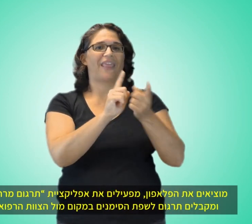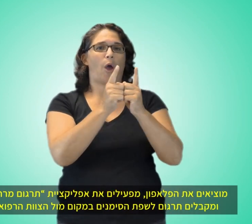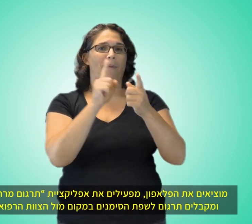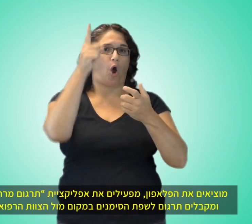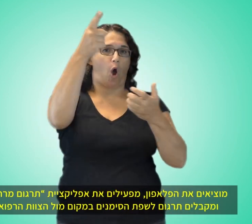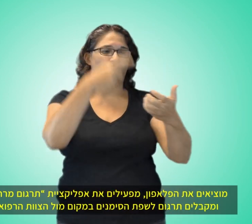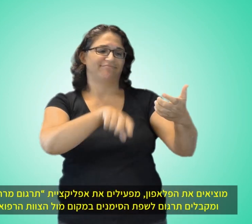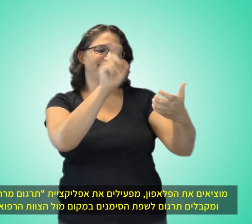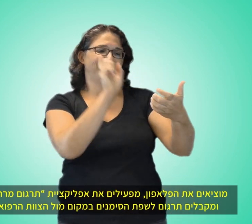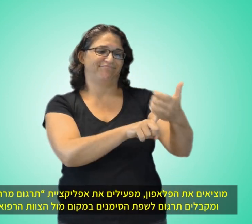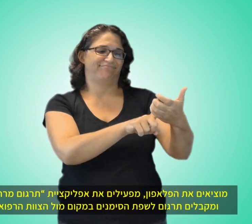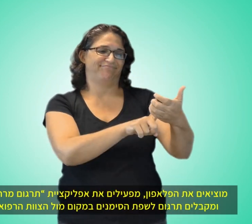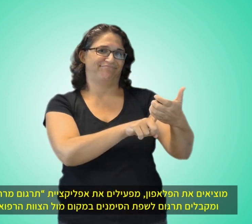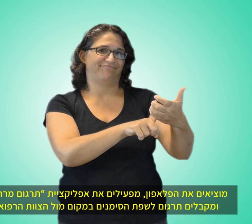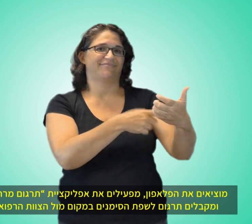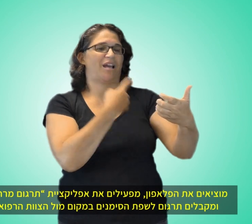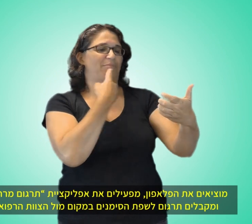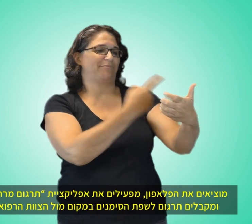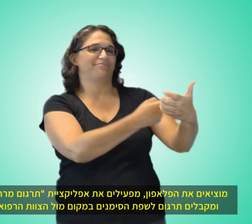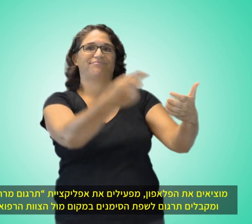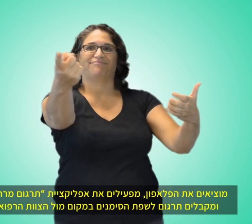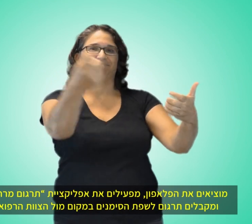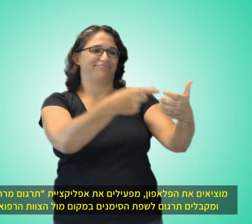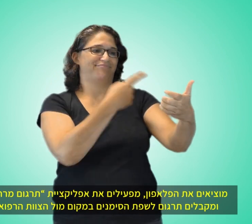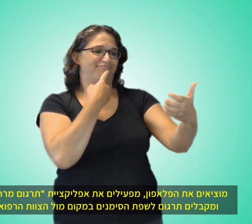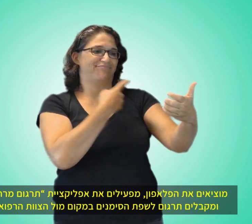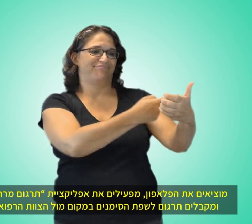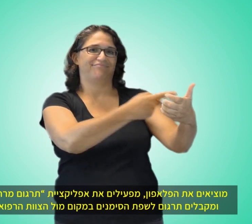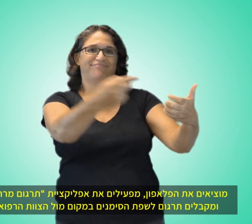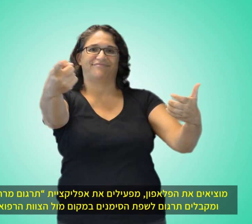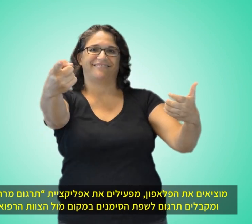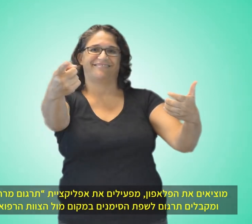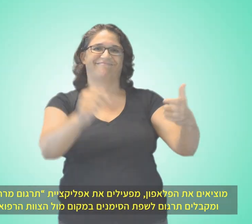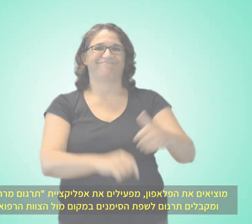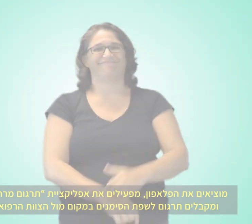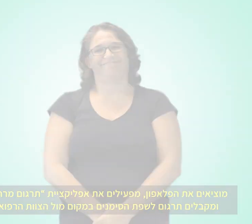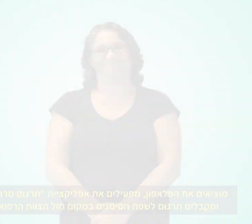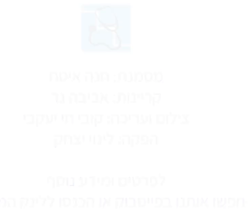תרגום מרחוק ומקבלים תרגום לשפת הסימנים במקום מול הצוות הרפואי.